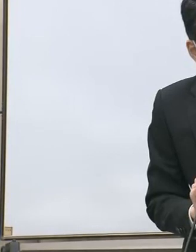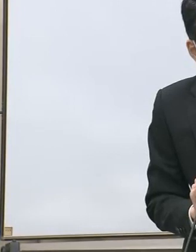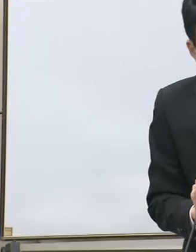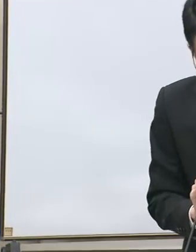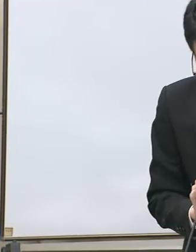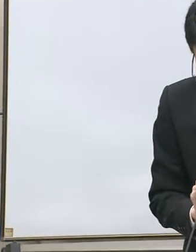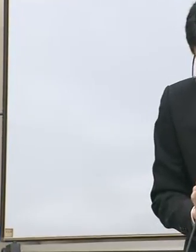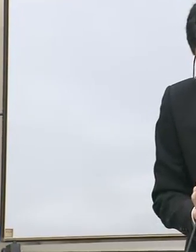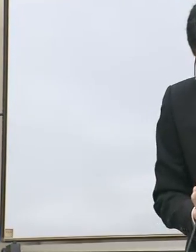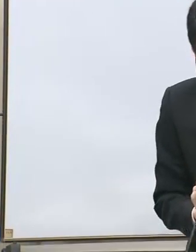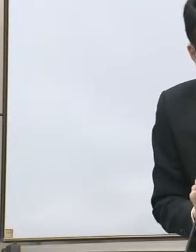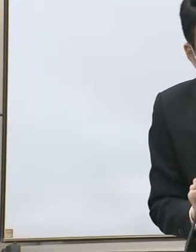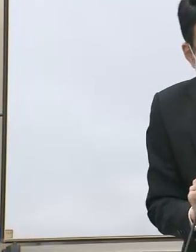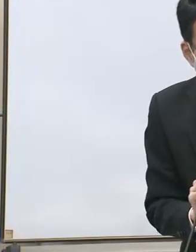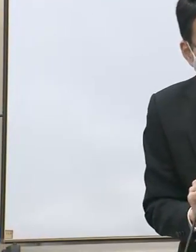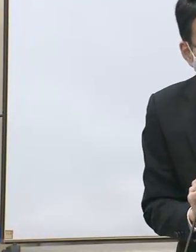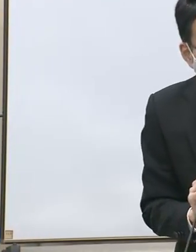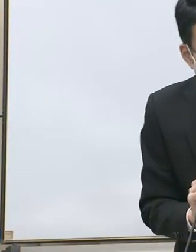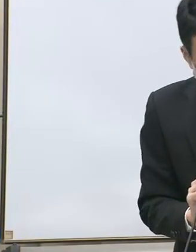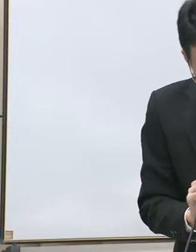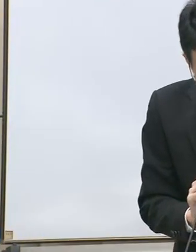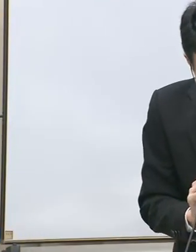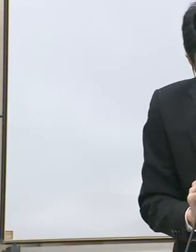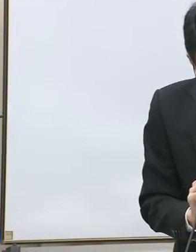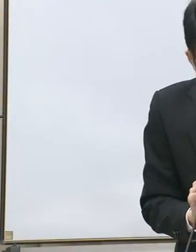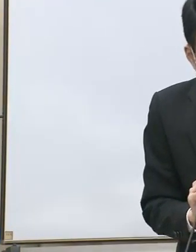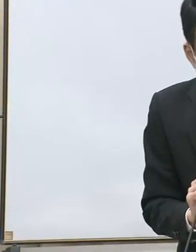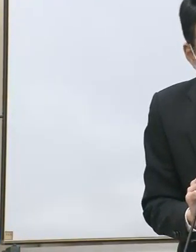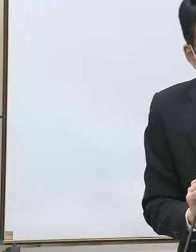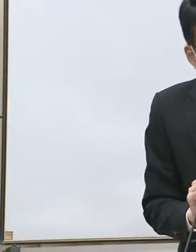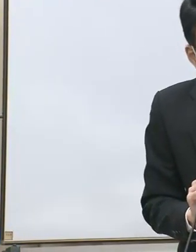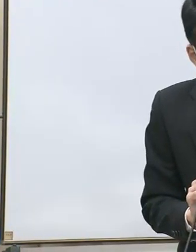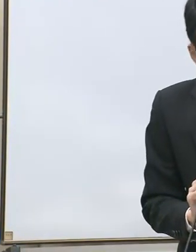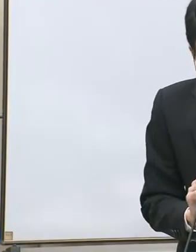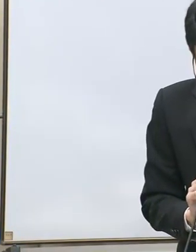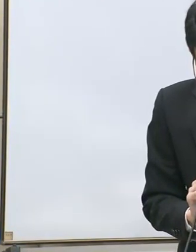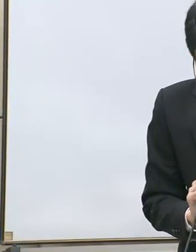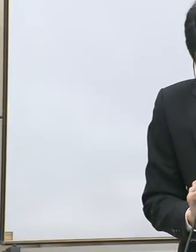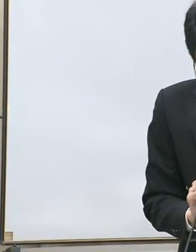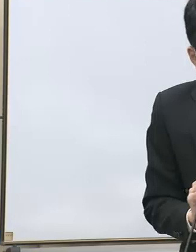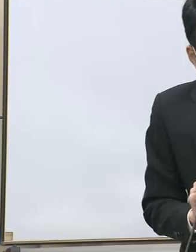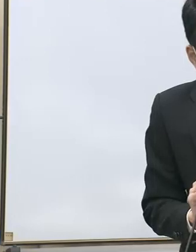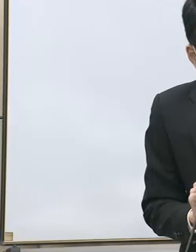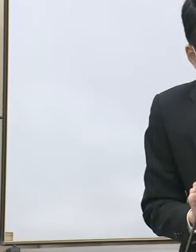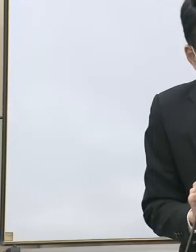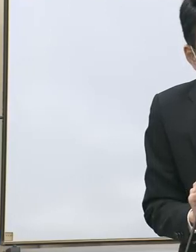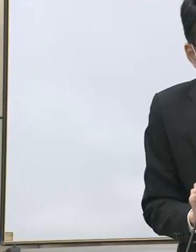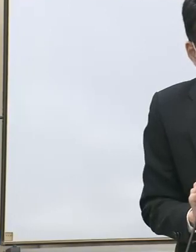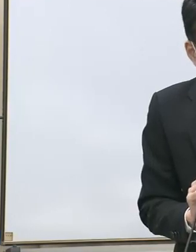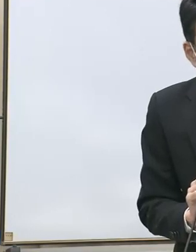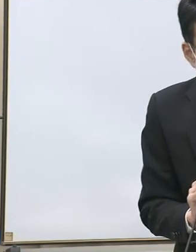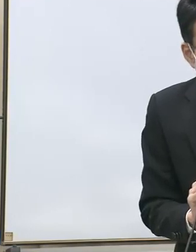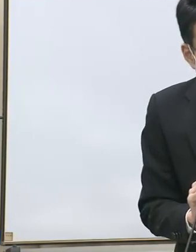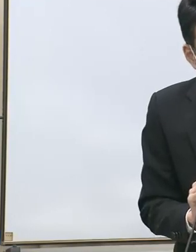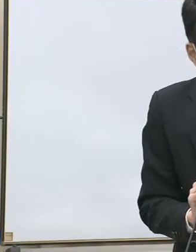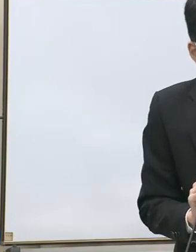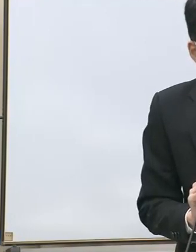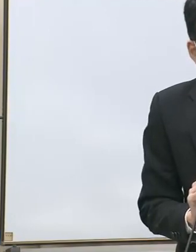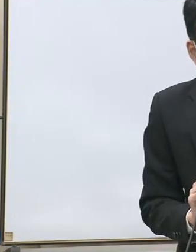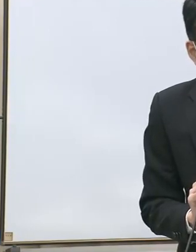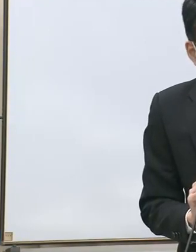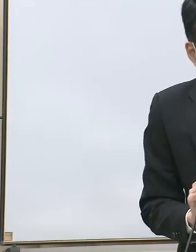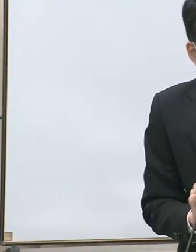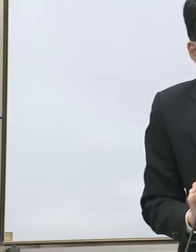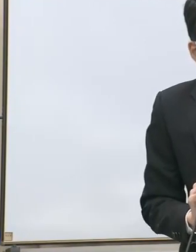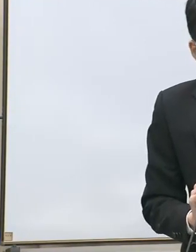ので、そういったことで言いますとですね、先ほど申しましたように、中等症または重症ではなかった